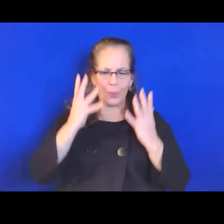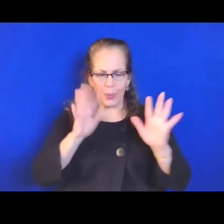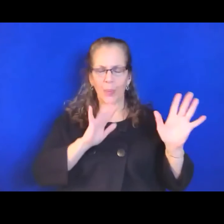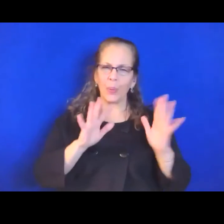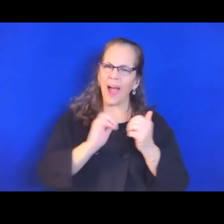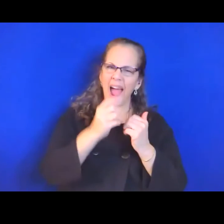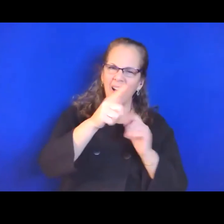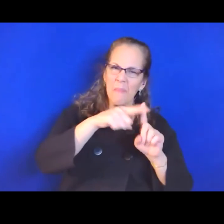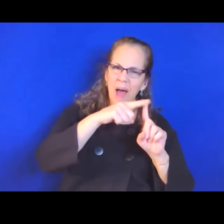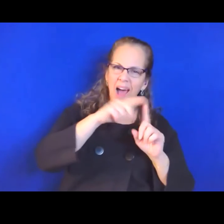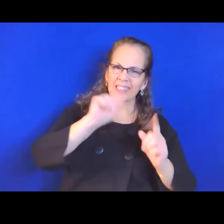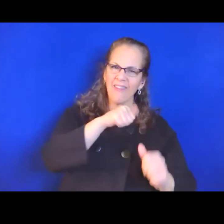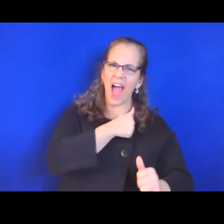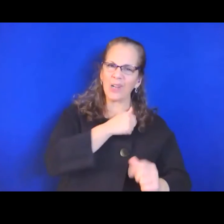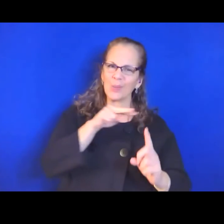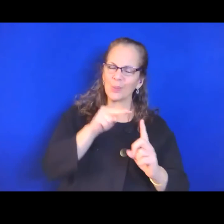保持乐观？